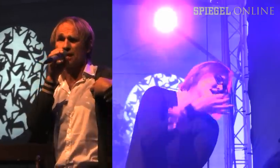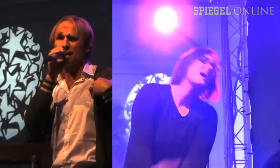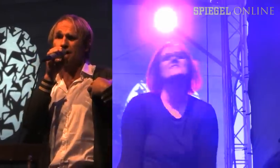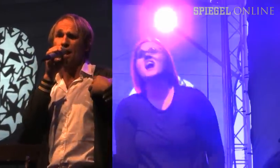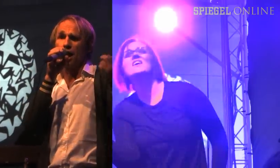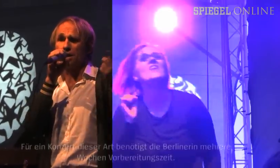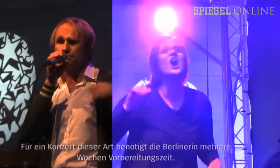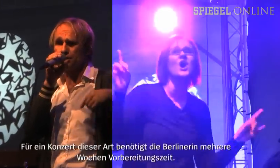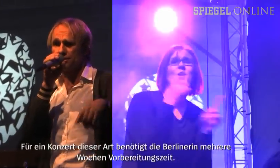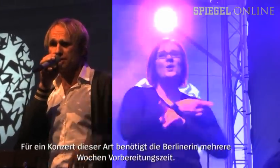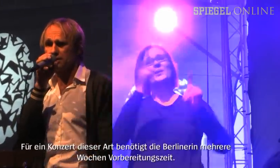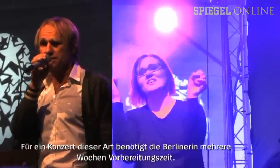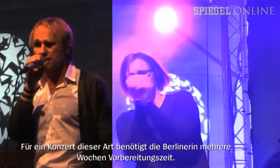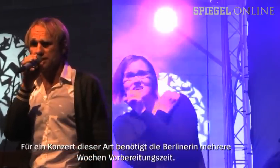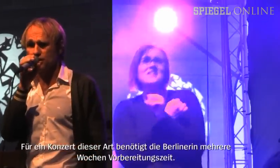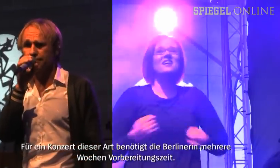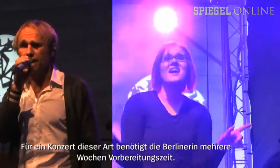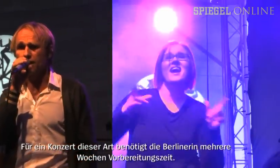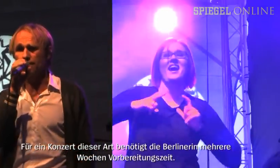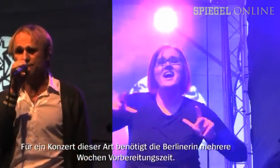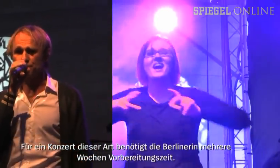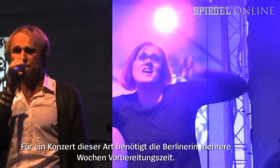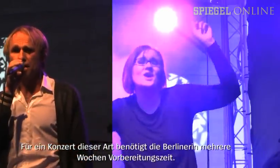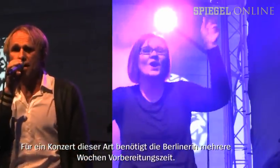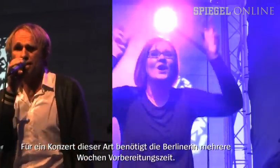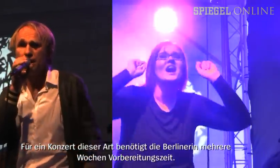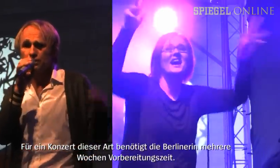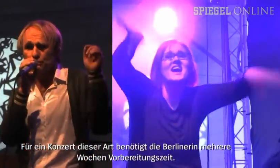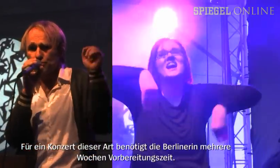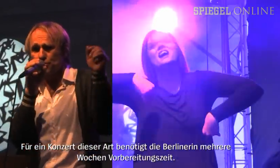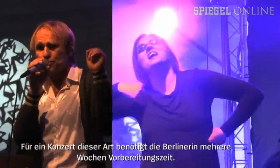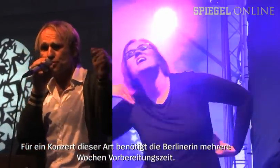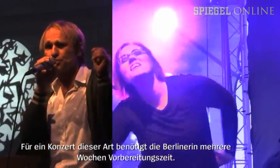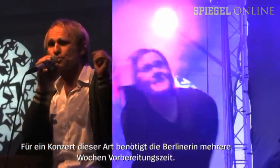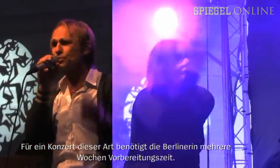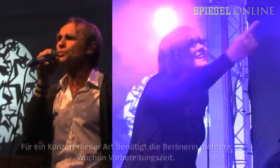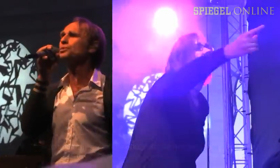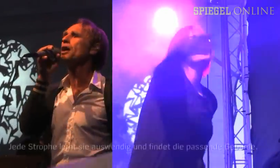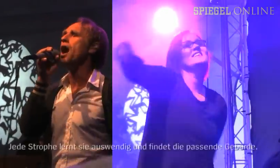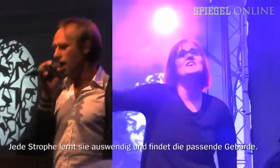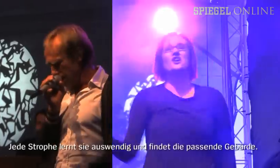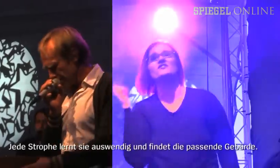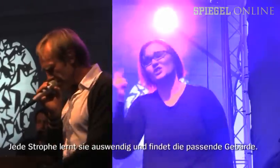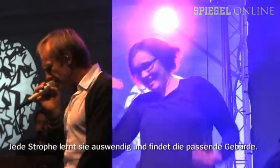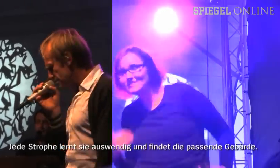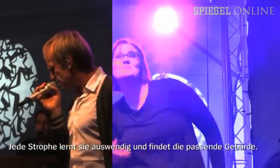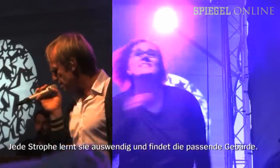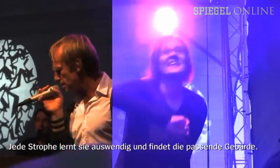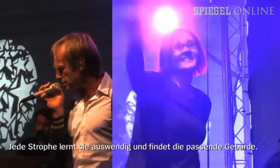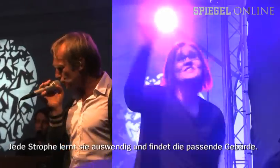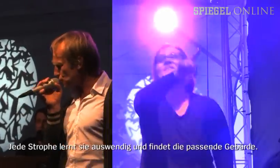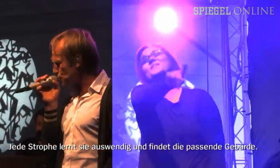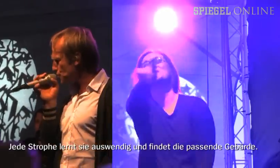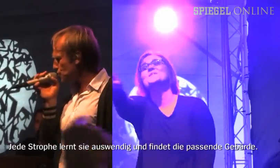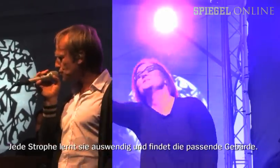Für ein Konzert dieser Art benötigt die Berlinerin im Durchschnitt mehrere Wochen Vorbereitungszeit. Jede Strophe lernt sie auswendig